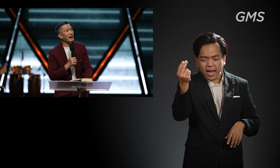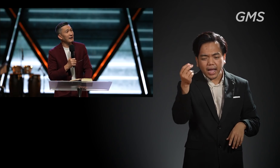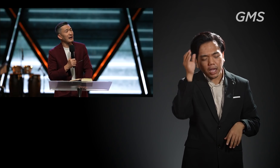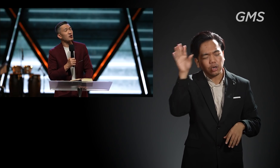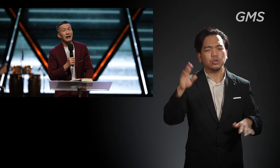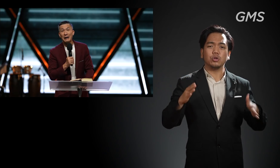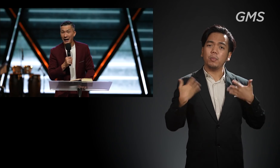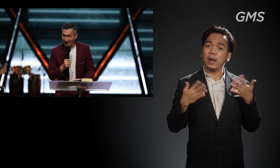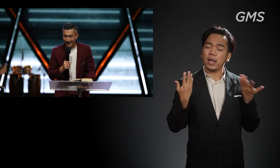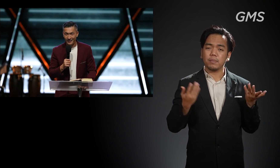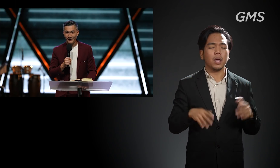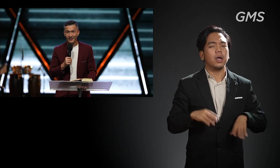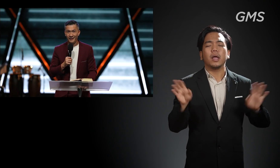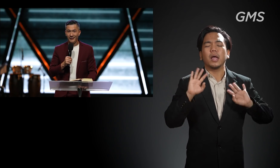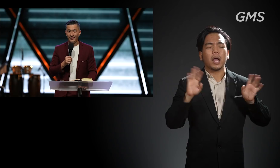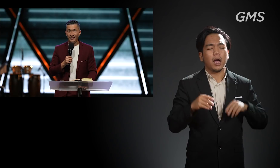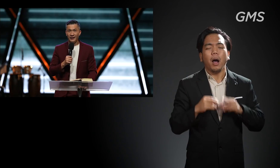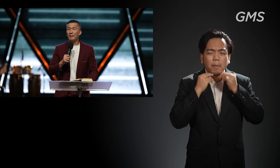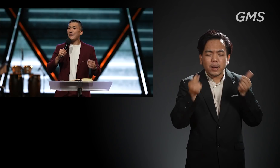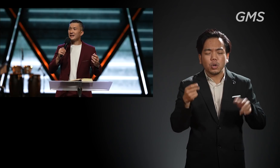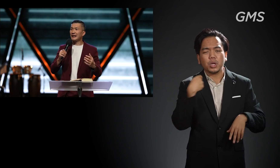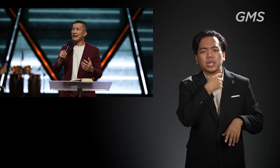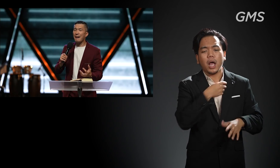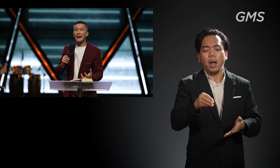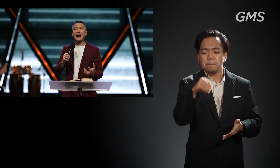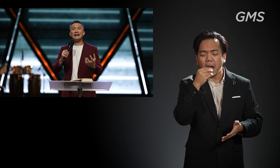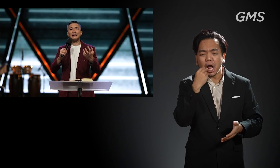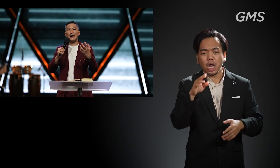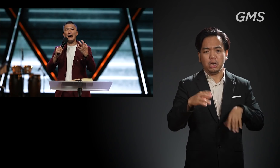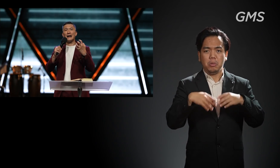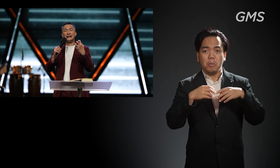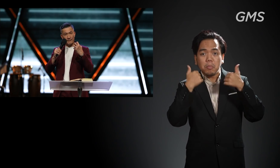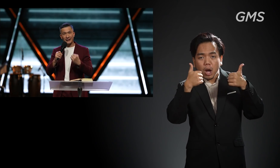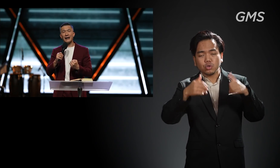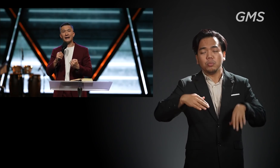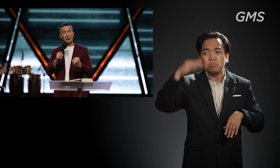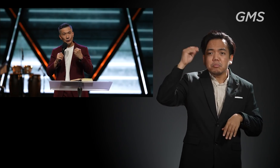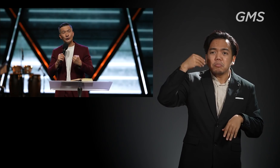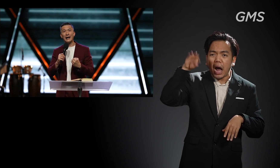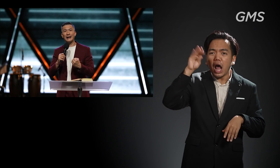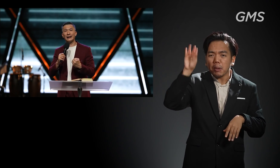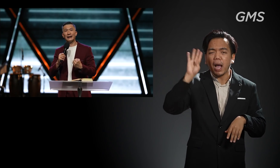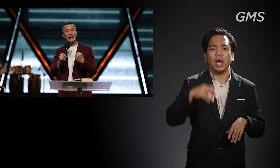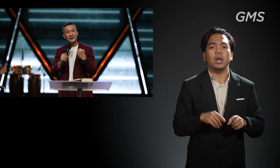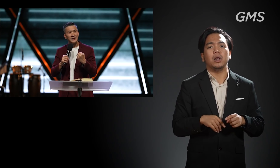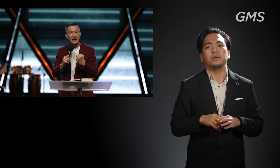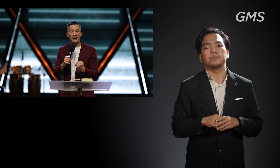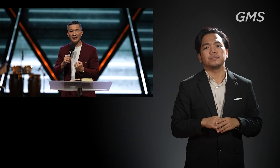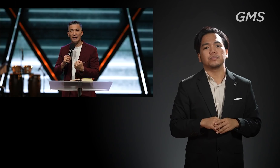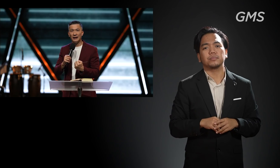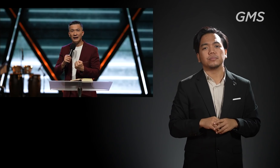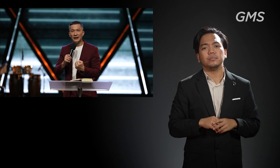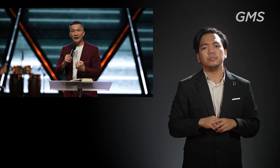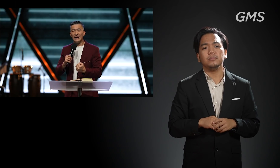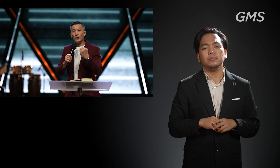perlu makan di restoran yang mahal. Tapi pastikan apa yang Anda telah dapatkan, keuntungan, gaji,